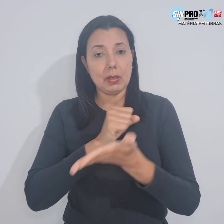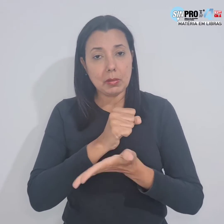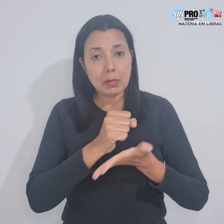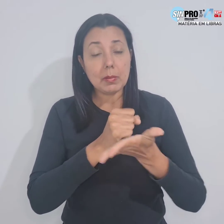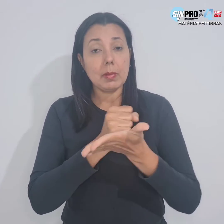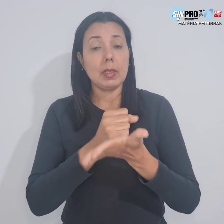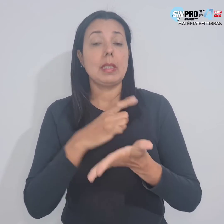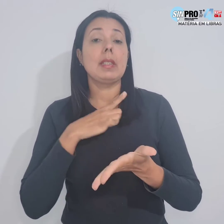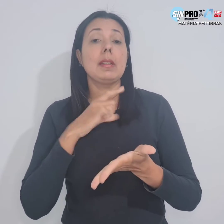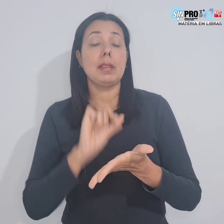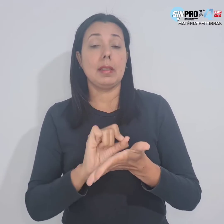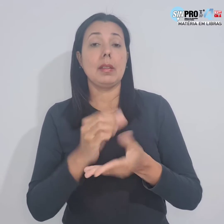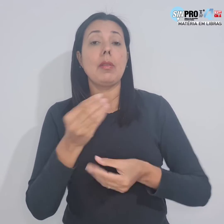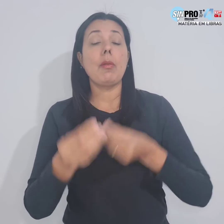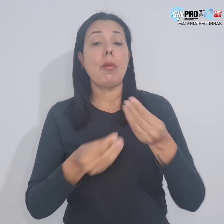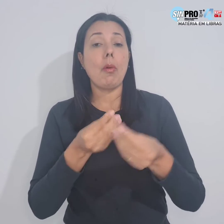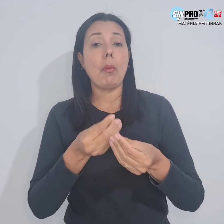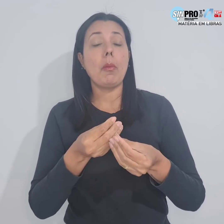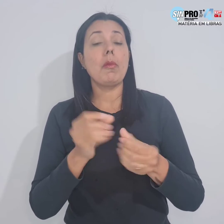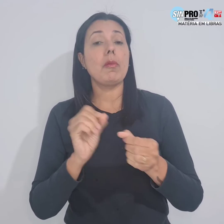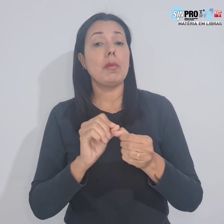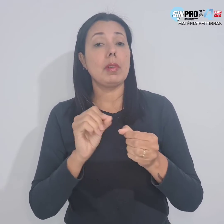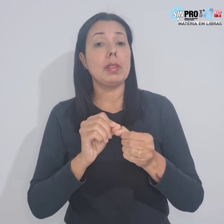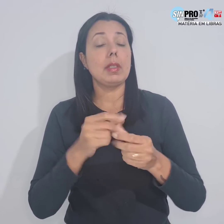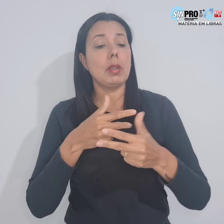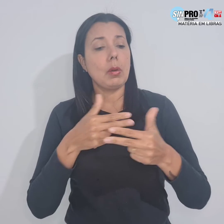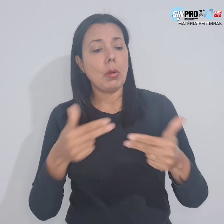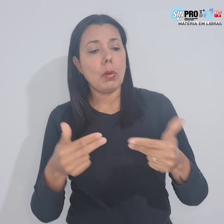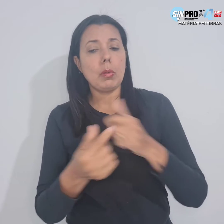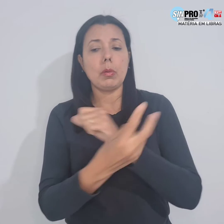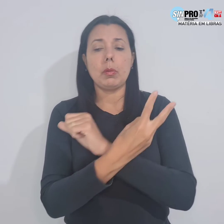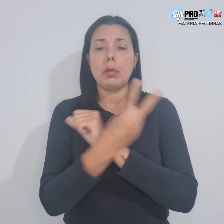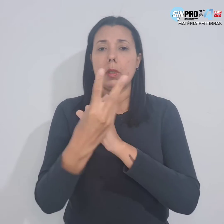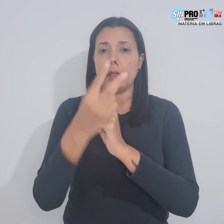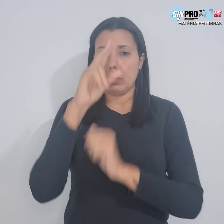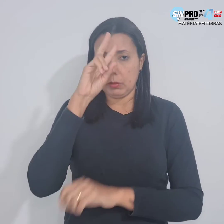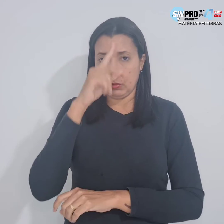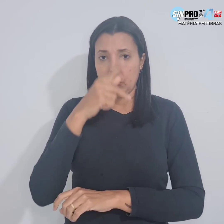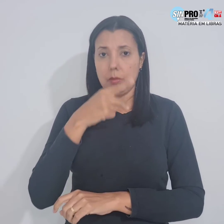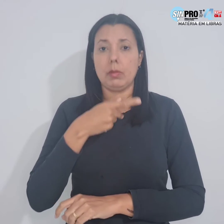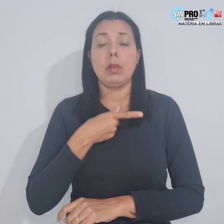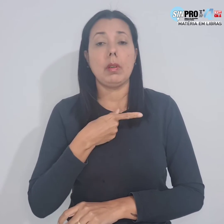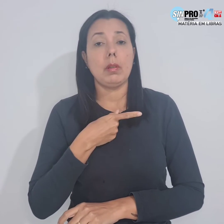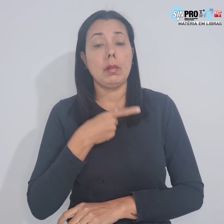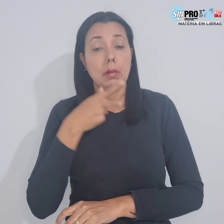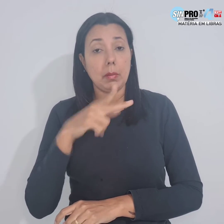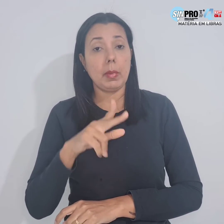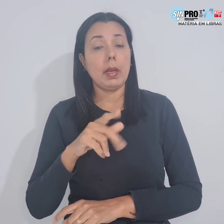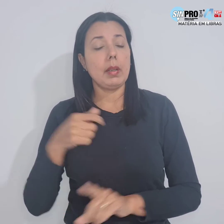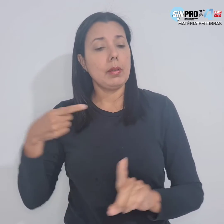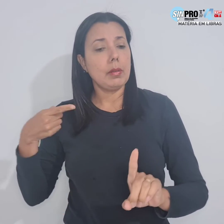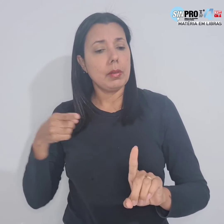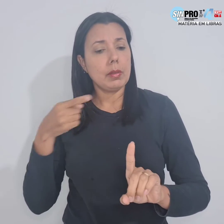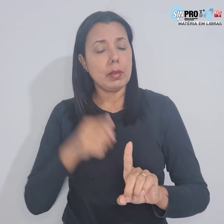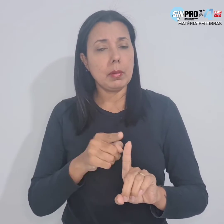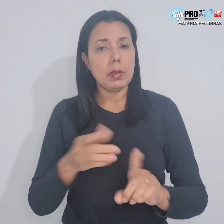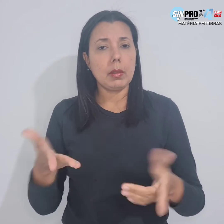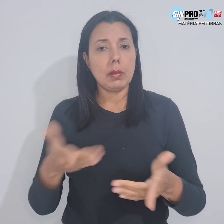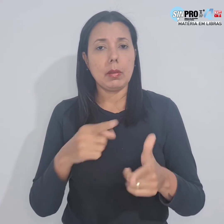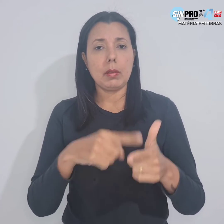básica tenham condições de prover equipamentos de proteção individual para o enfrentamento da crise